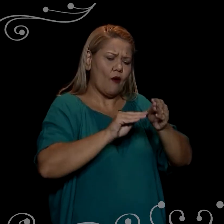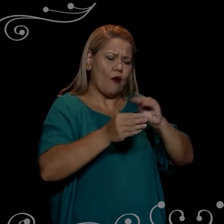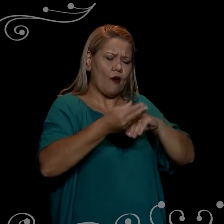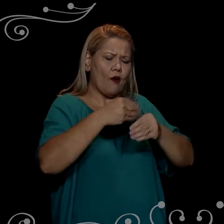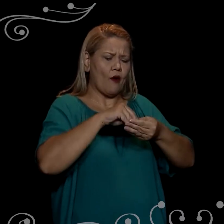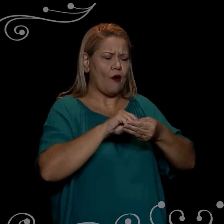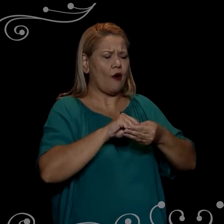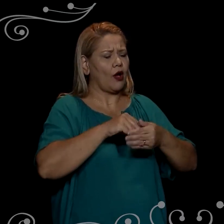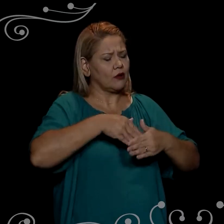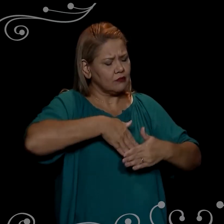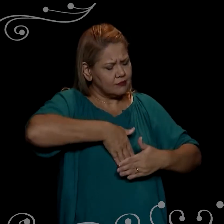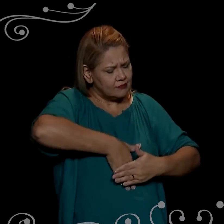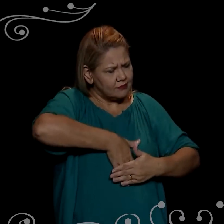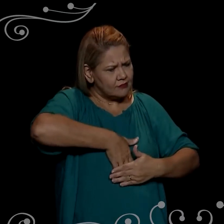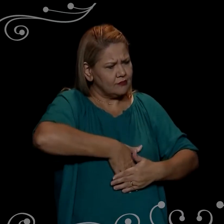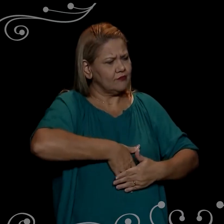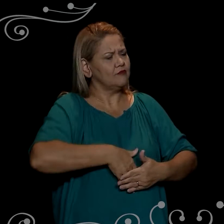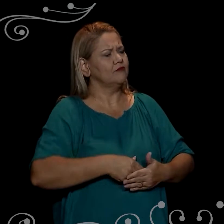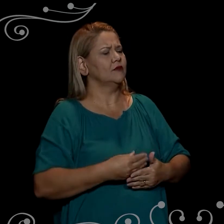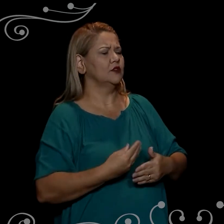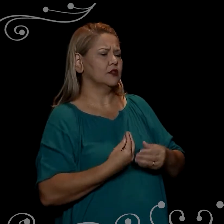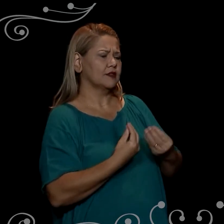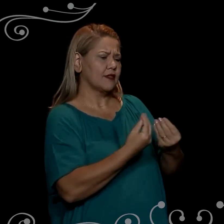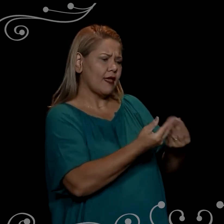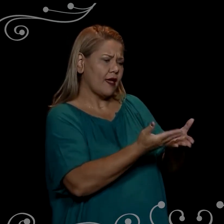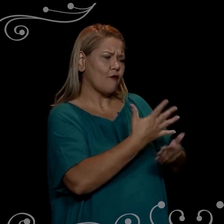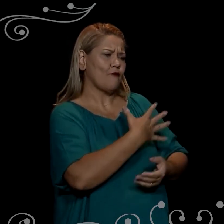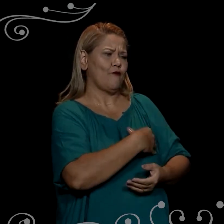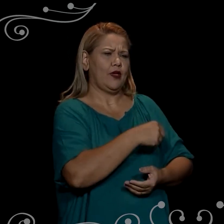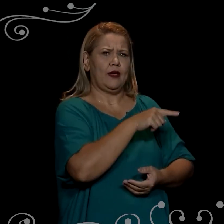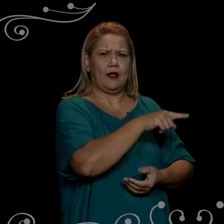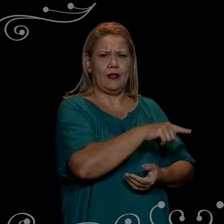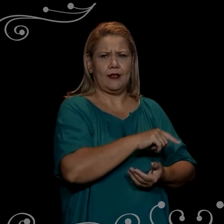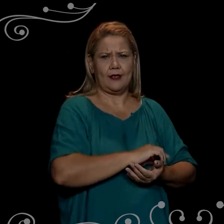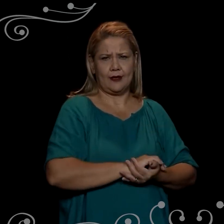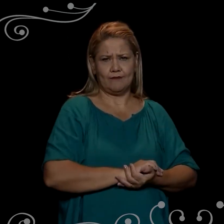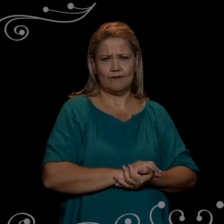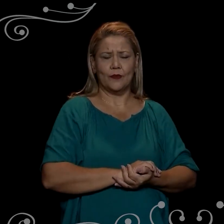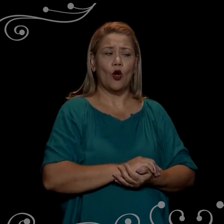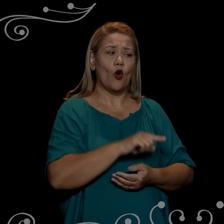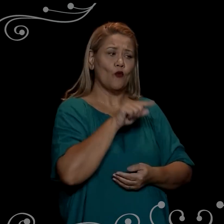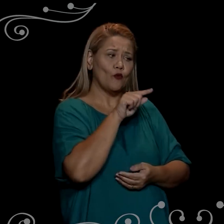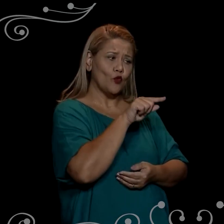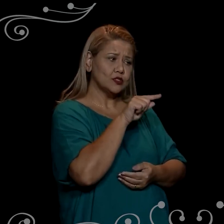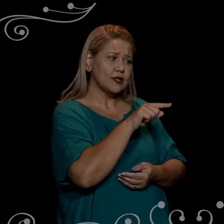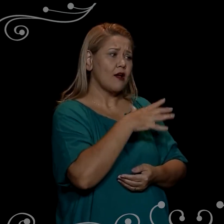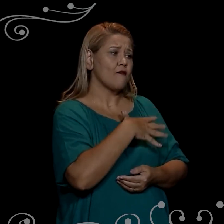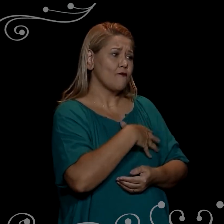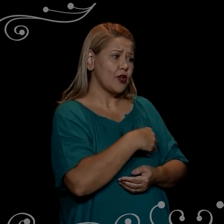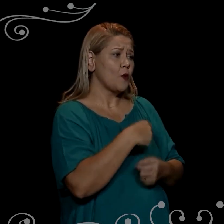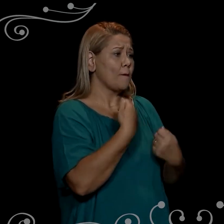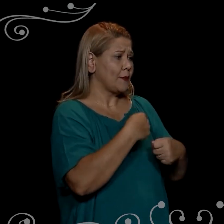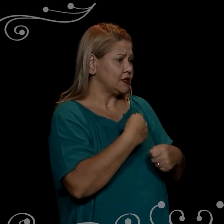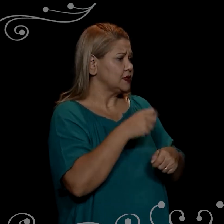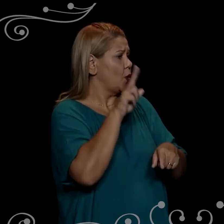Depois, entregou o lenço à filha, recomendando que ela o guardasse bem para o caso